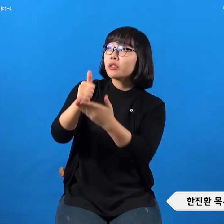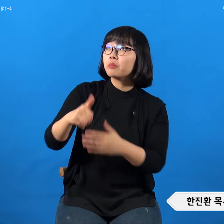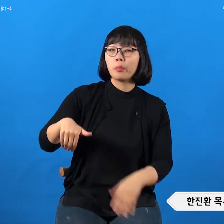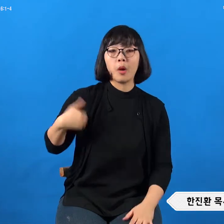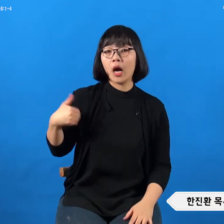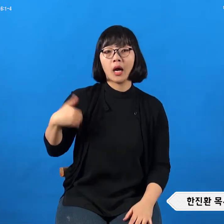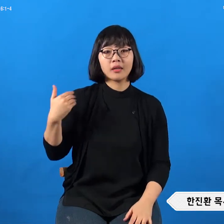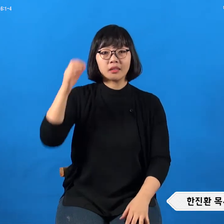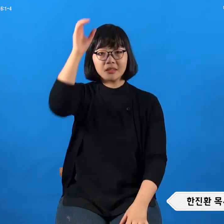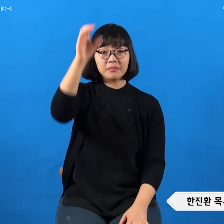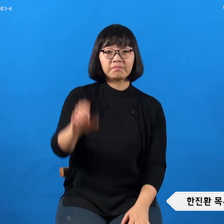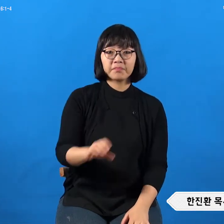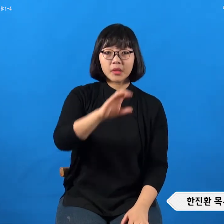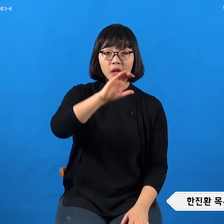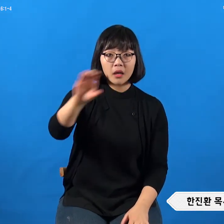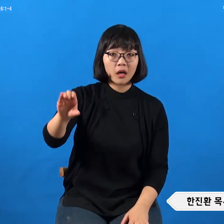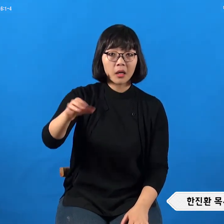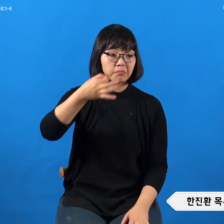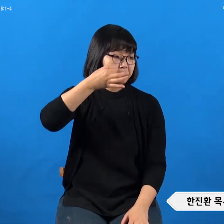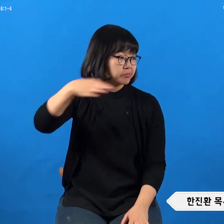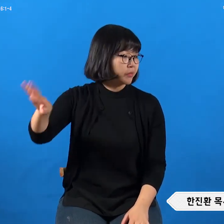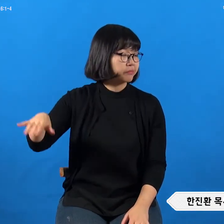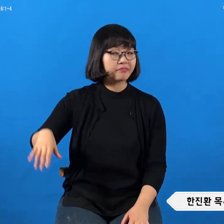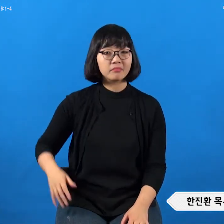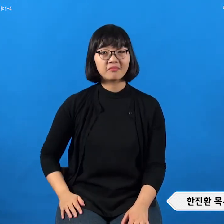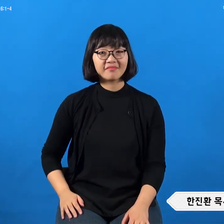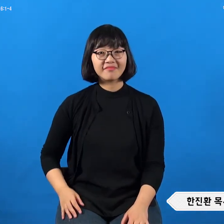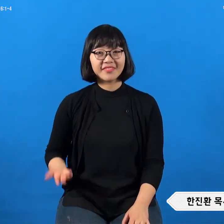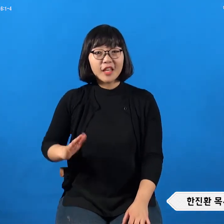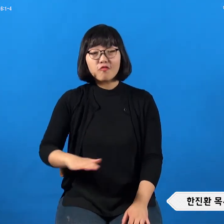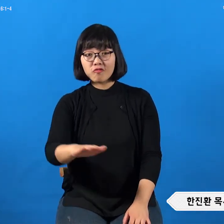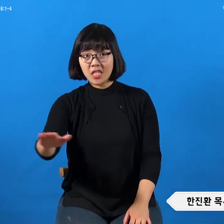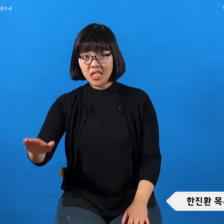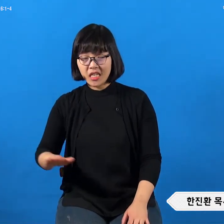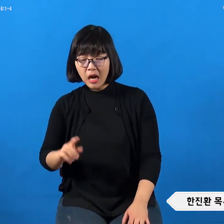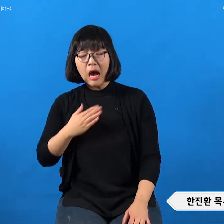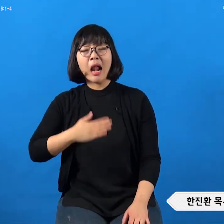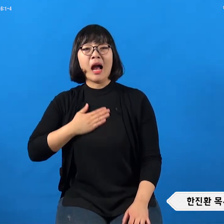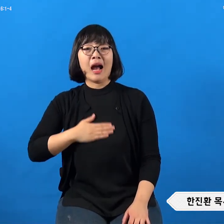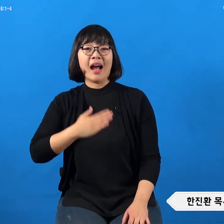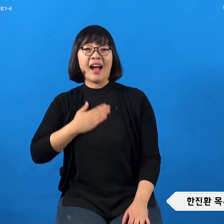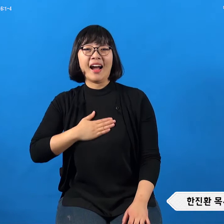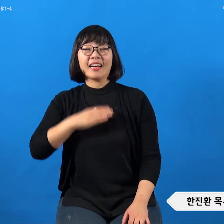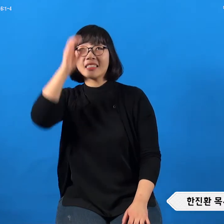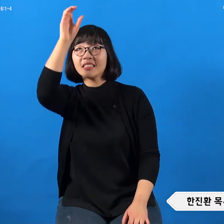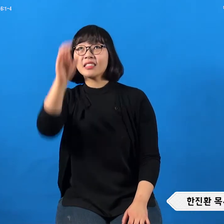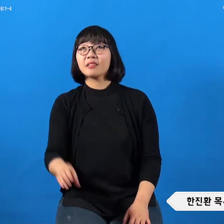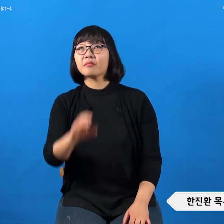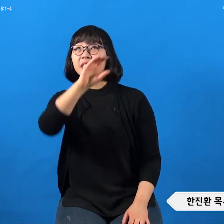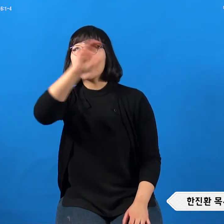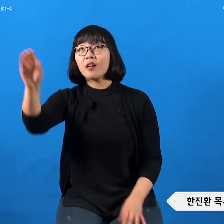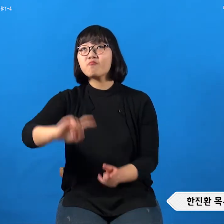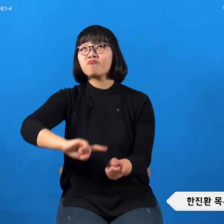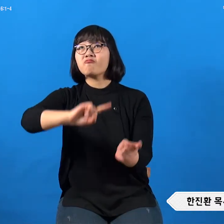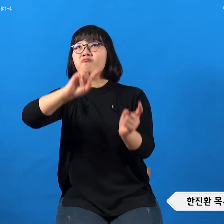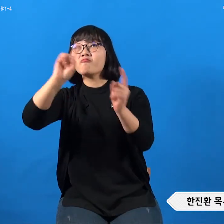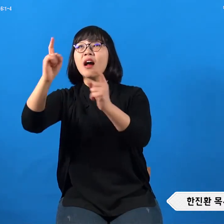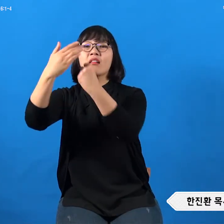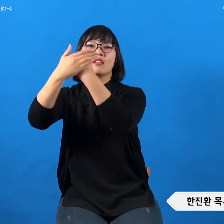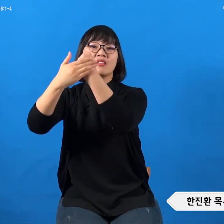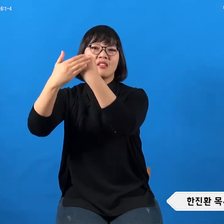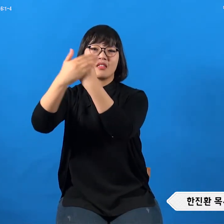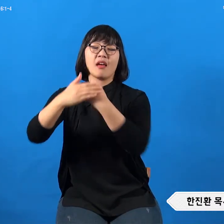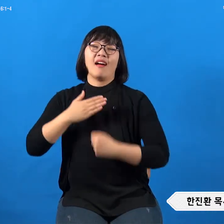잘 알지도 못했습니다. 그런데 우리는 그 십자가와 부활과 그 모든 것을 분명하게 알고